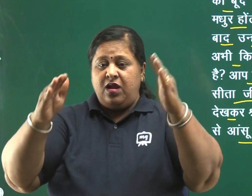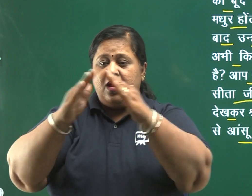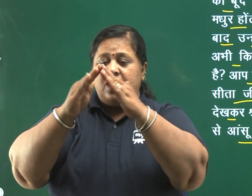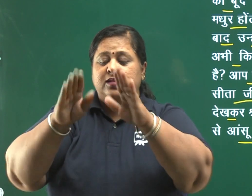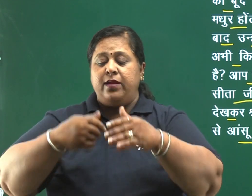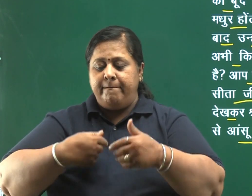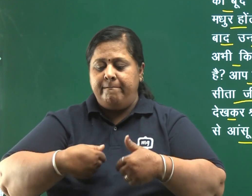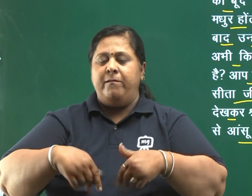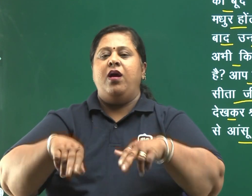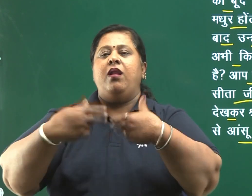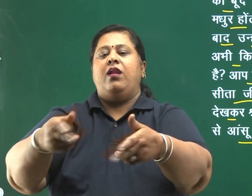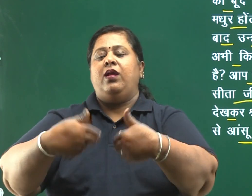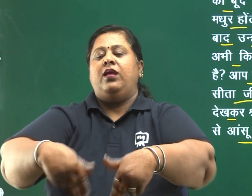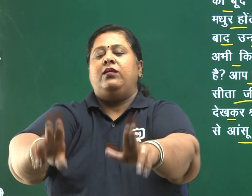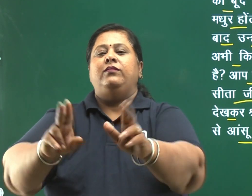बाहर निकली